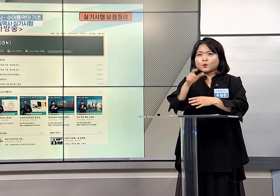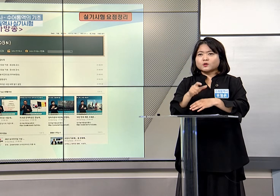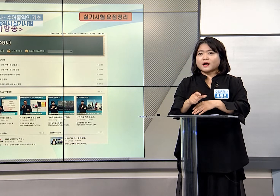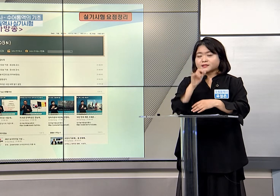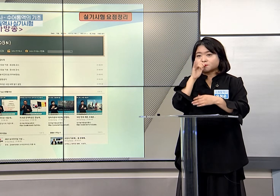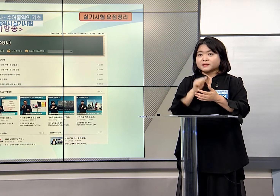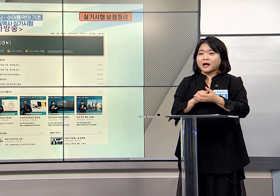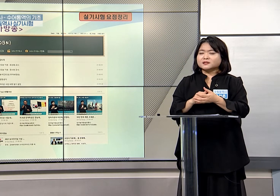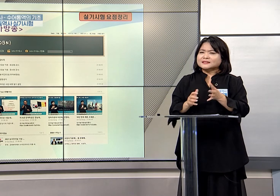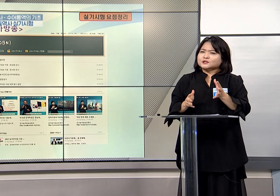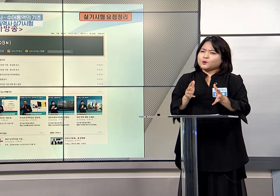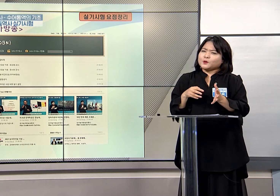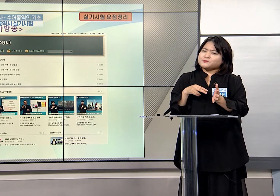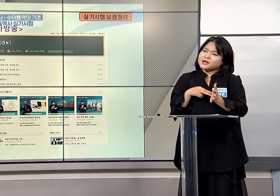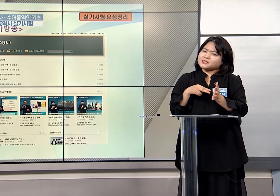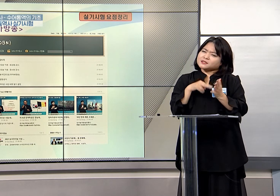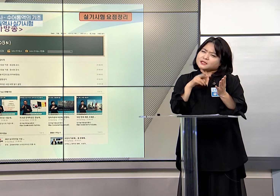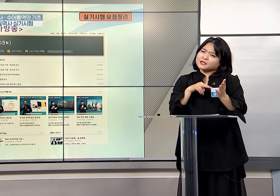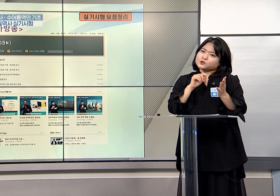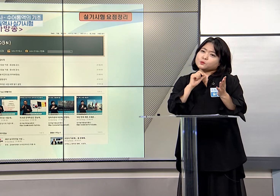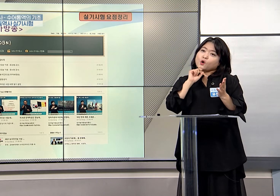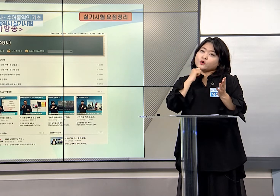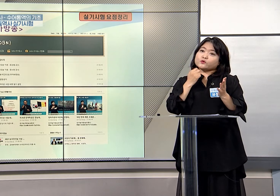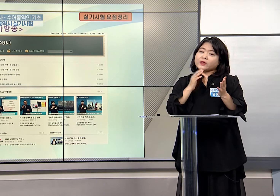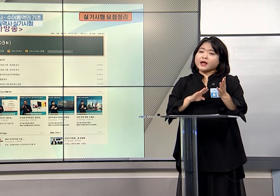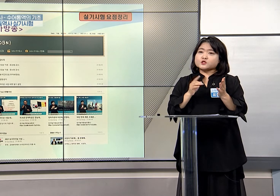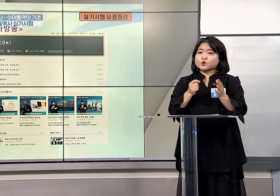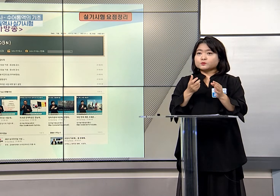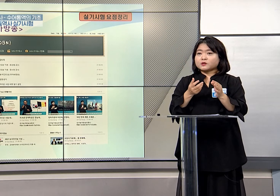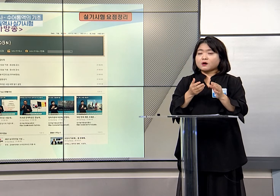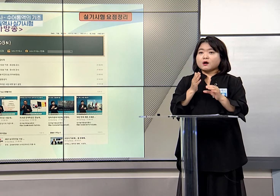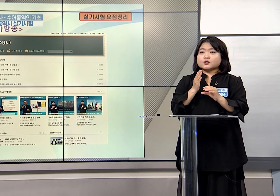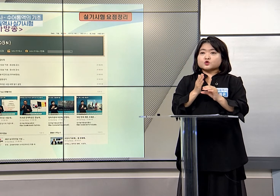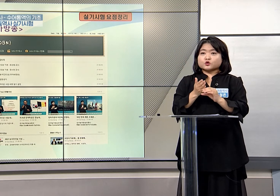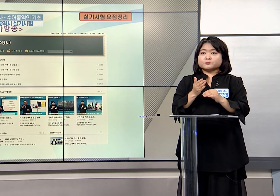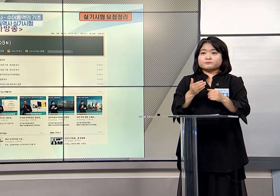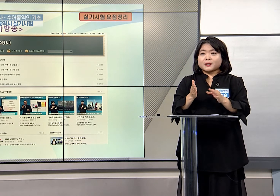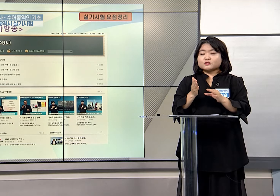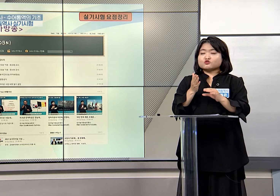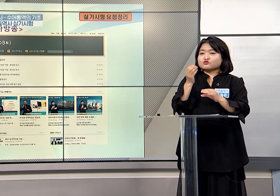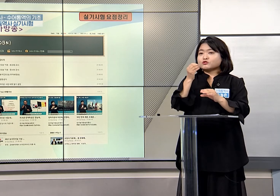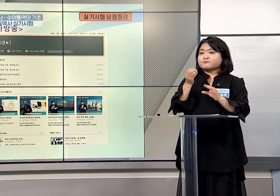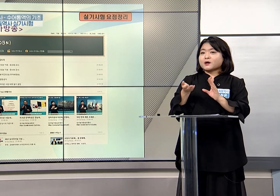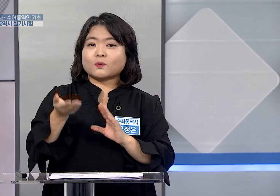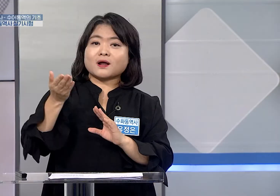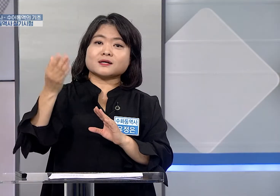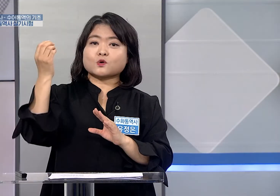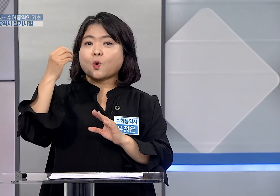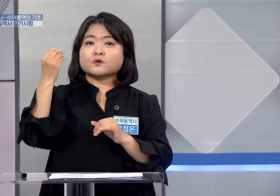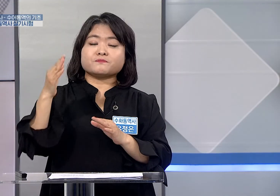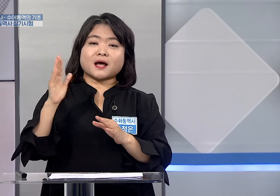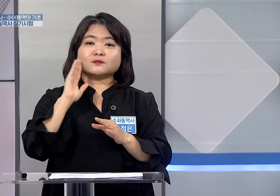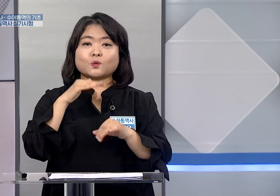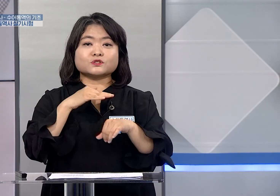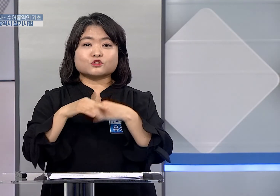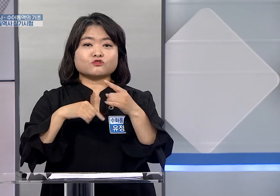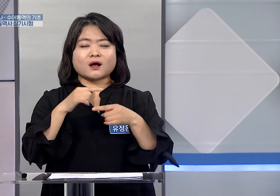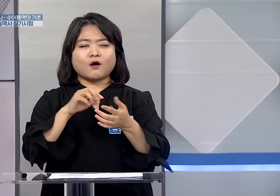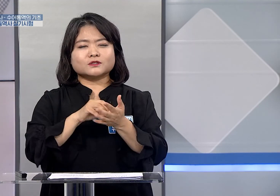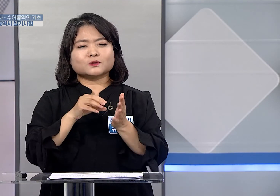코너가 있습니다. 초보 입장에서는 읽기가 조금 어려운데 조금 더 초급반, 중급반 올라가서 고급반 농식 수어가 어느